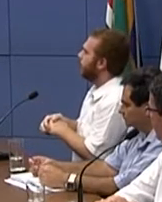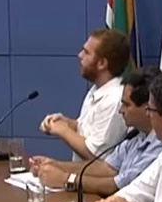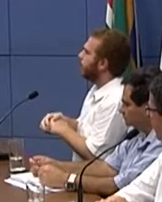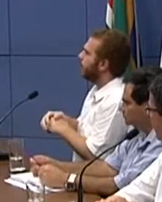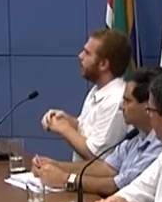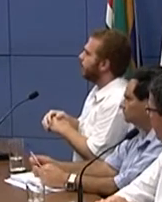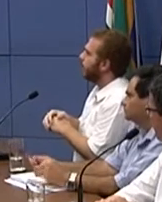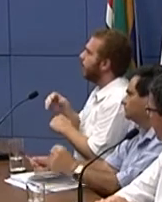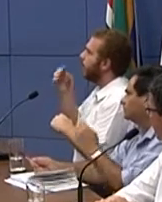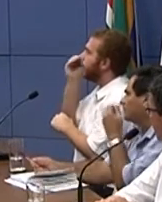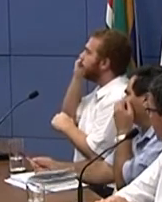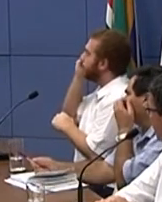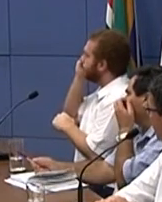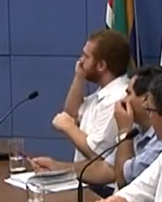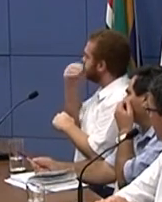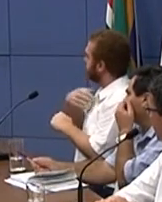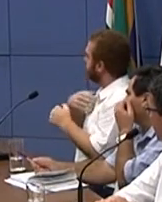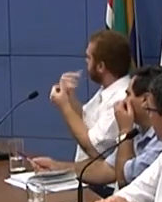surdos.